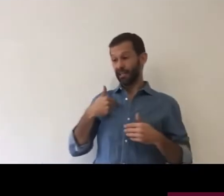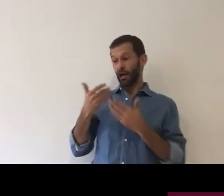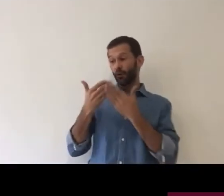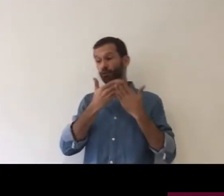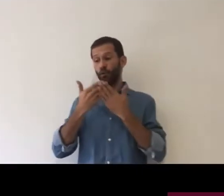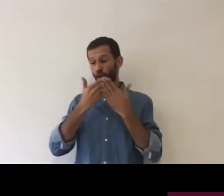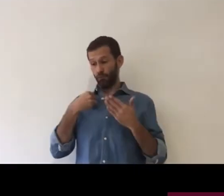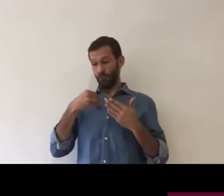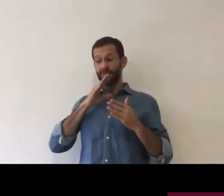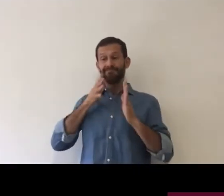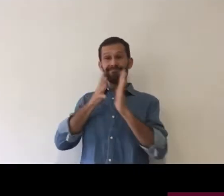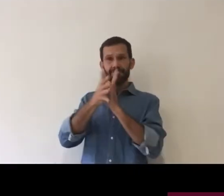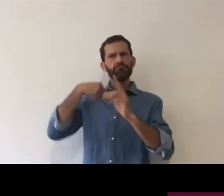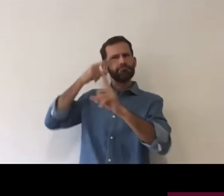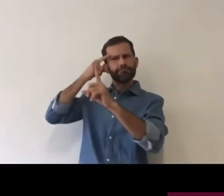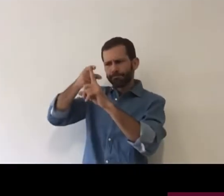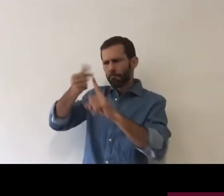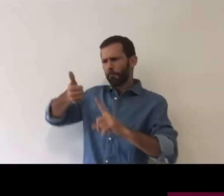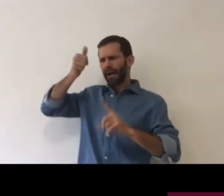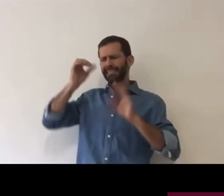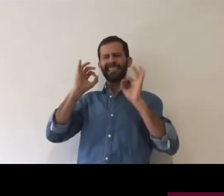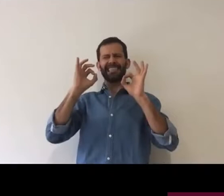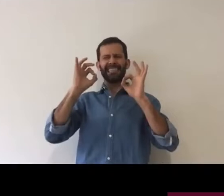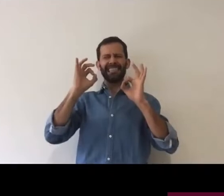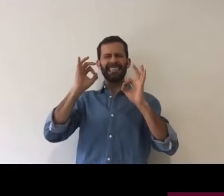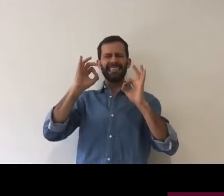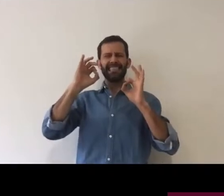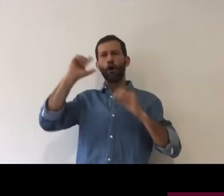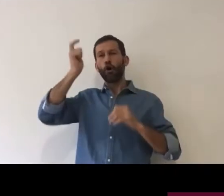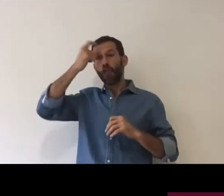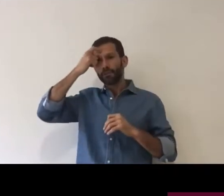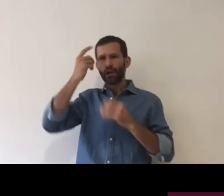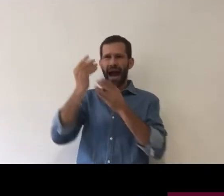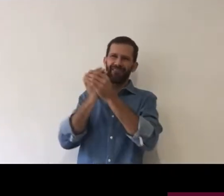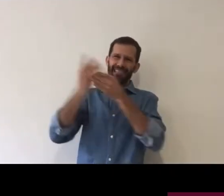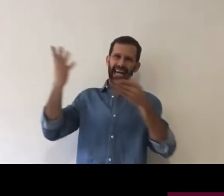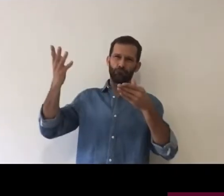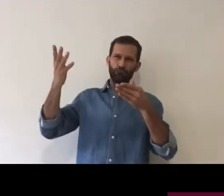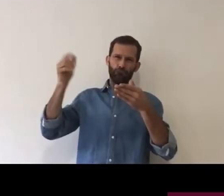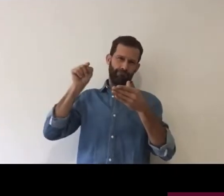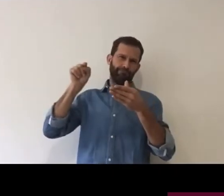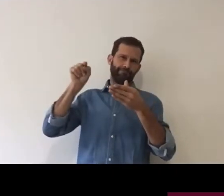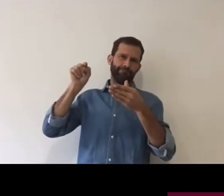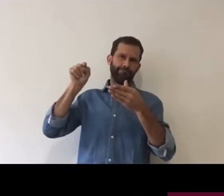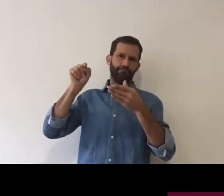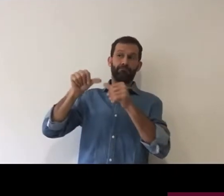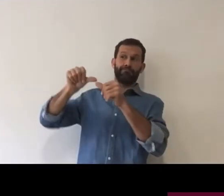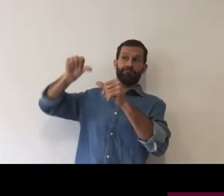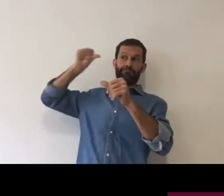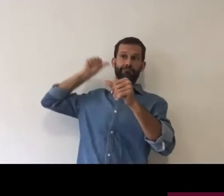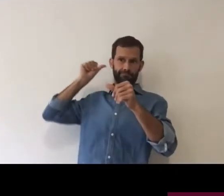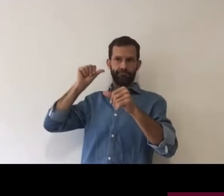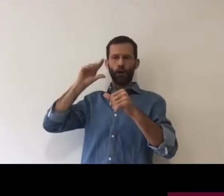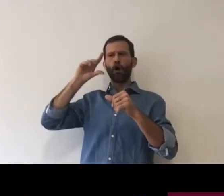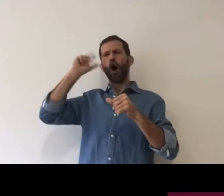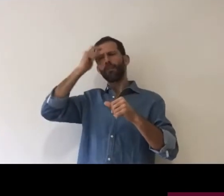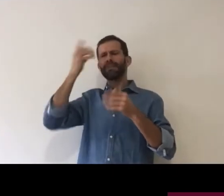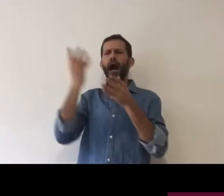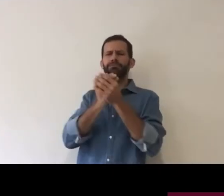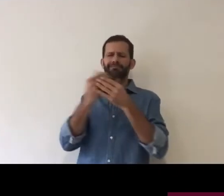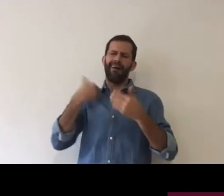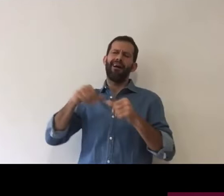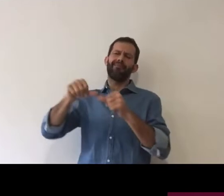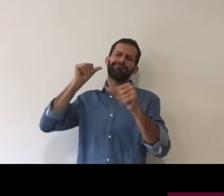es psicolingüista. Yo he participado en mi calidad de lingüista. Y se va a centrar especialmente en los